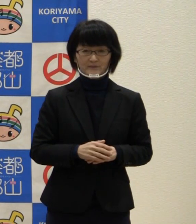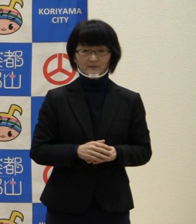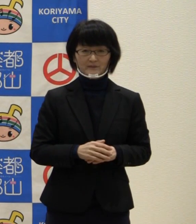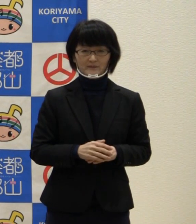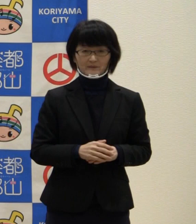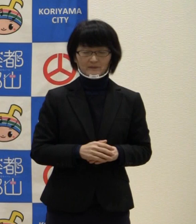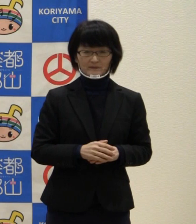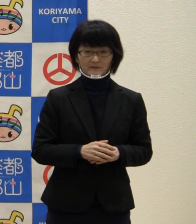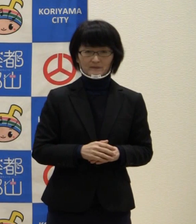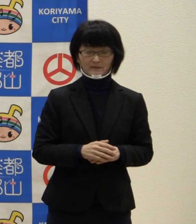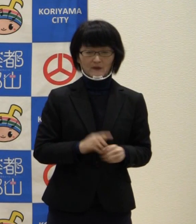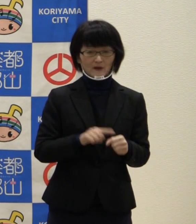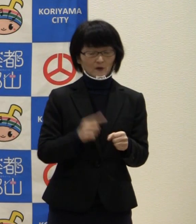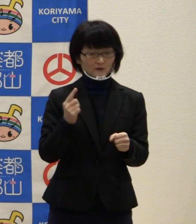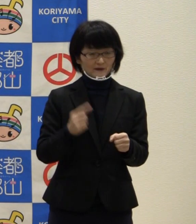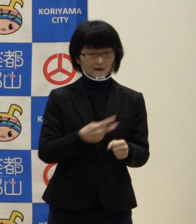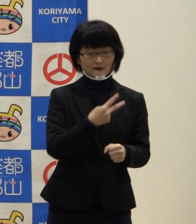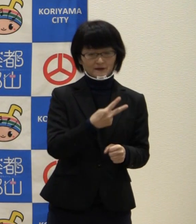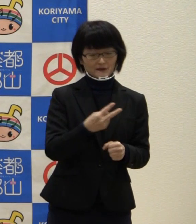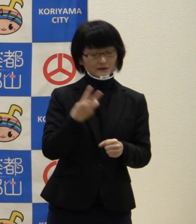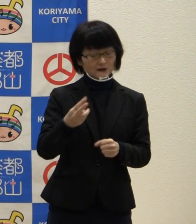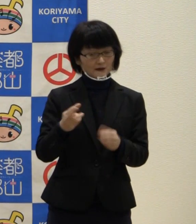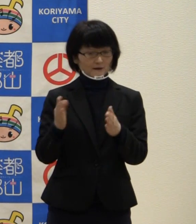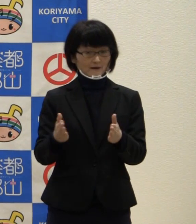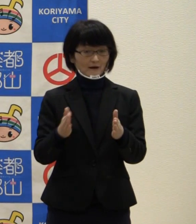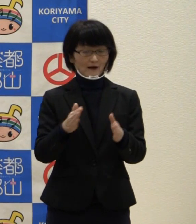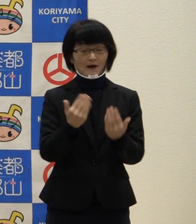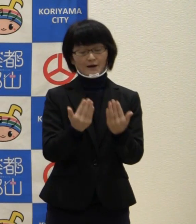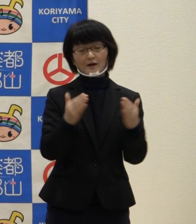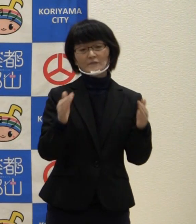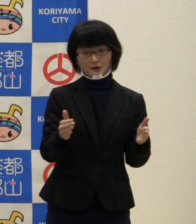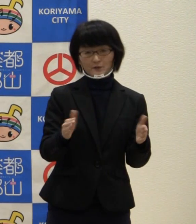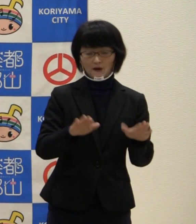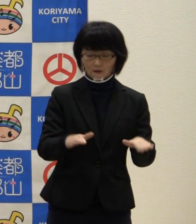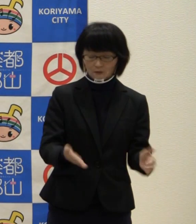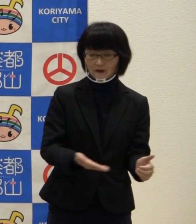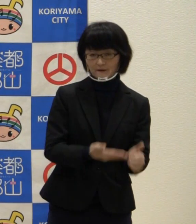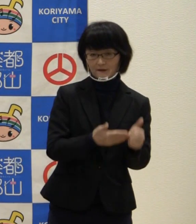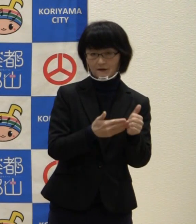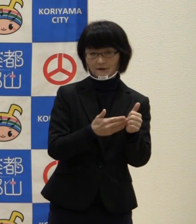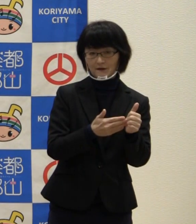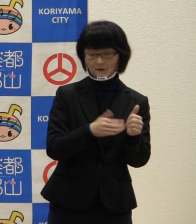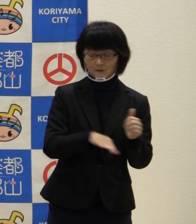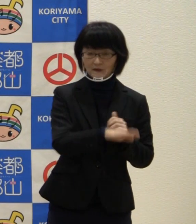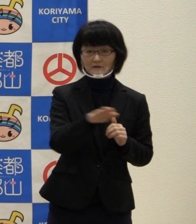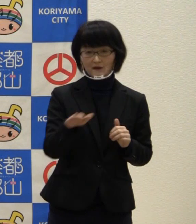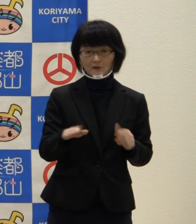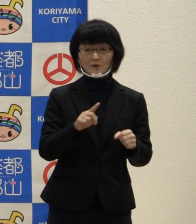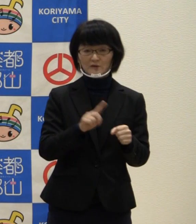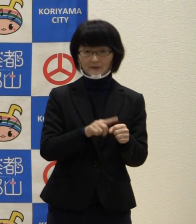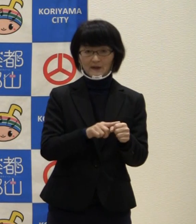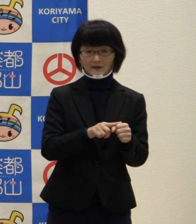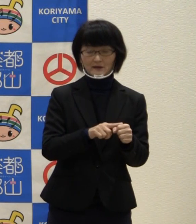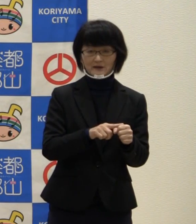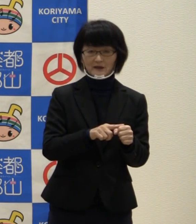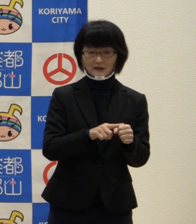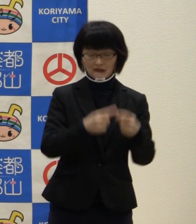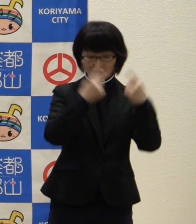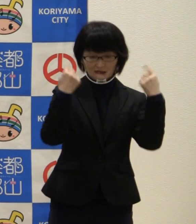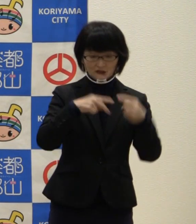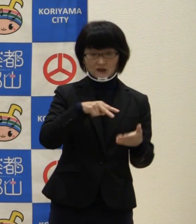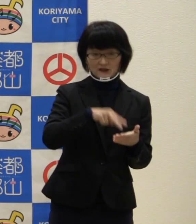学期については子育て支援施策支援のため一律私立小中学校の給食